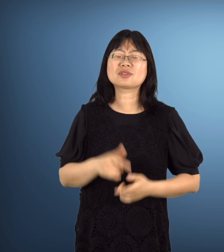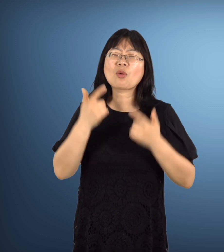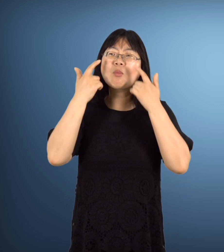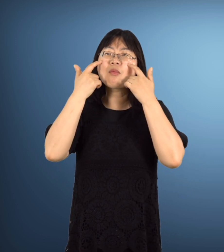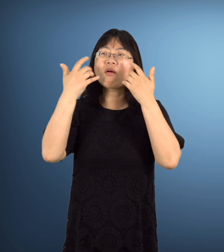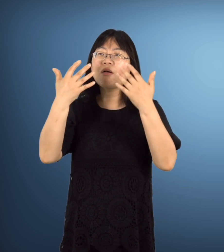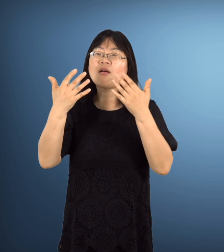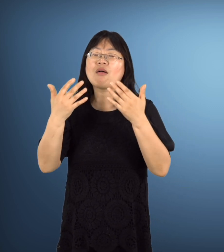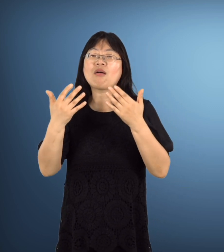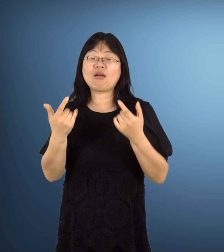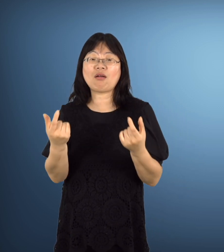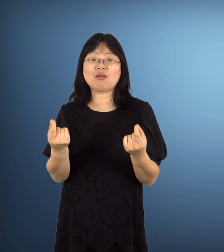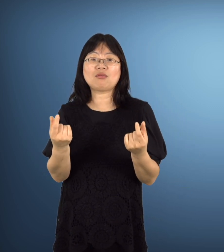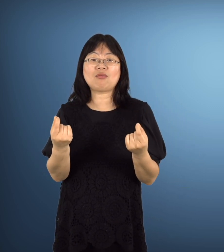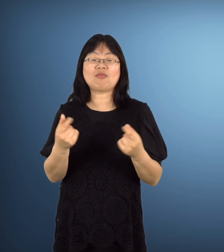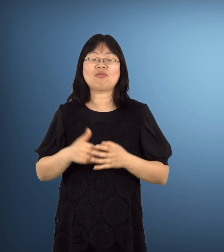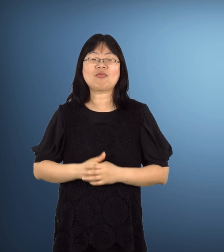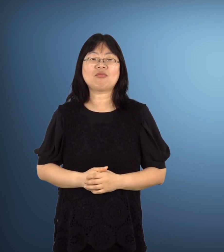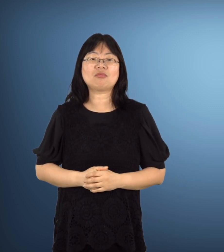틀림없이 이런